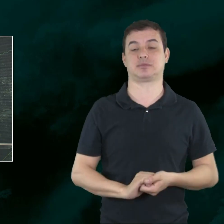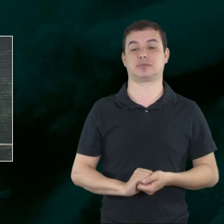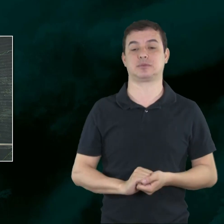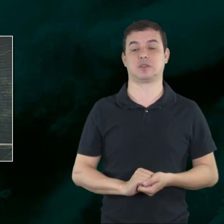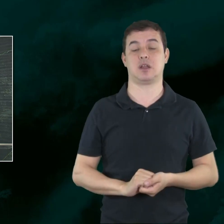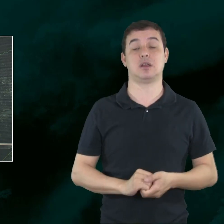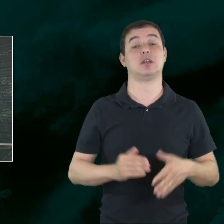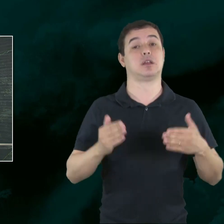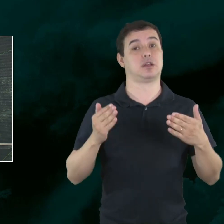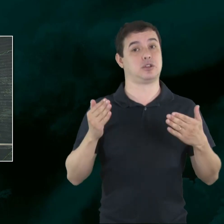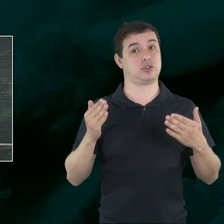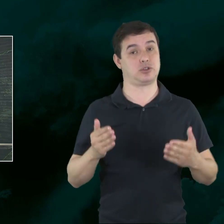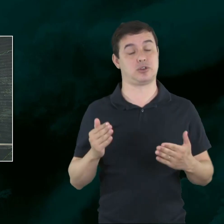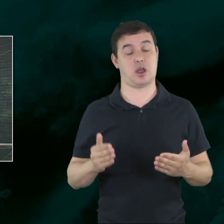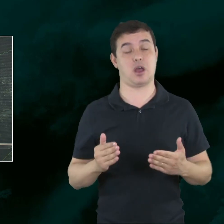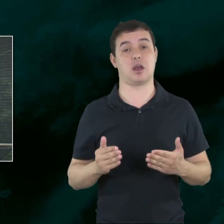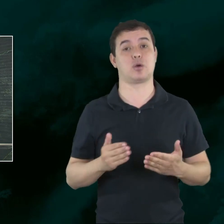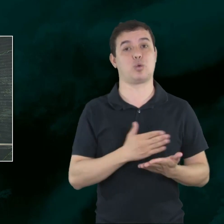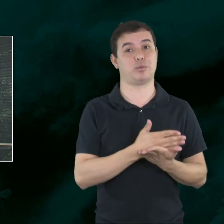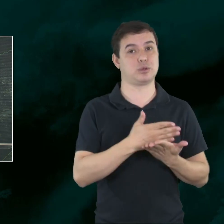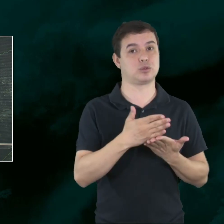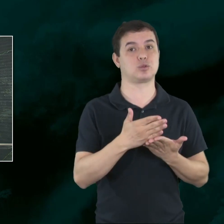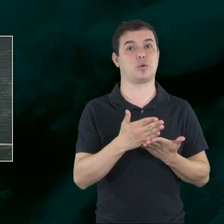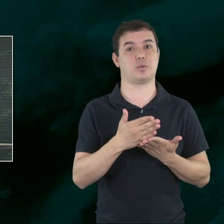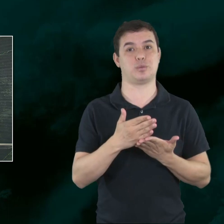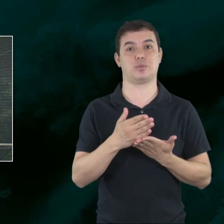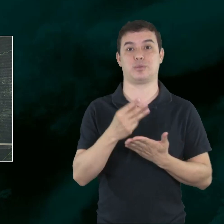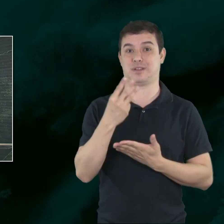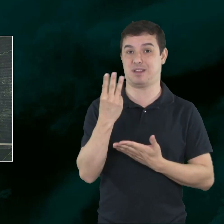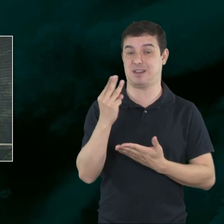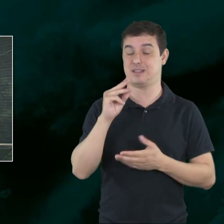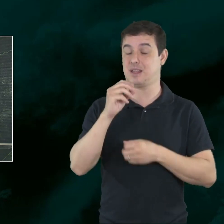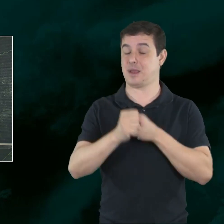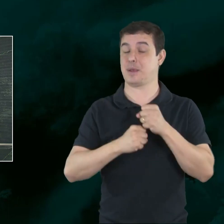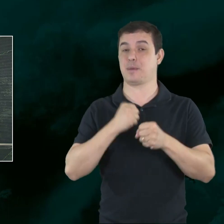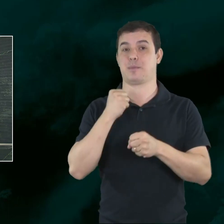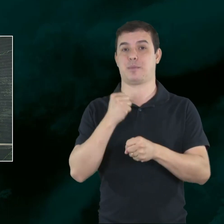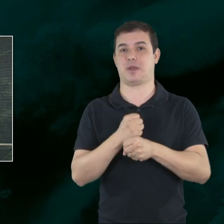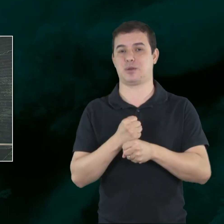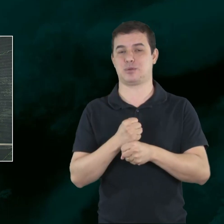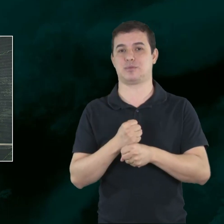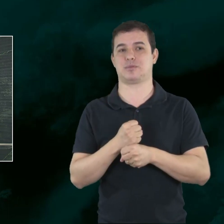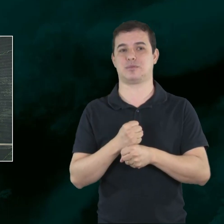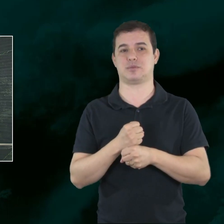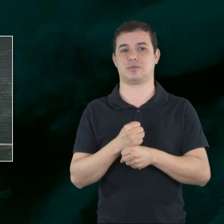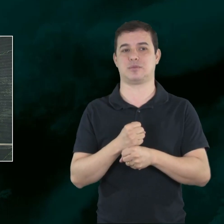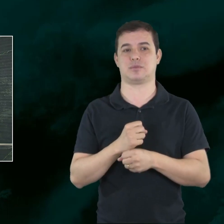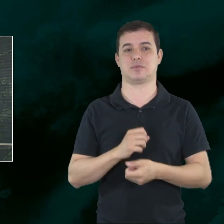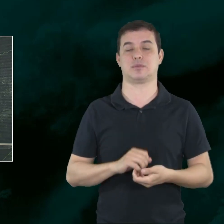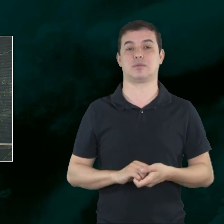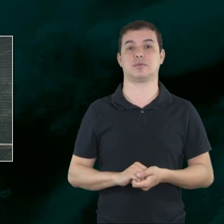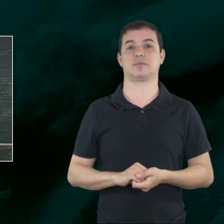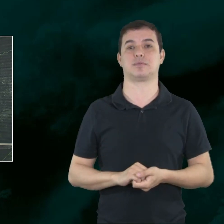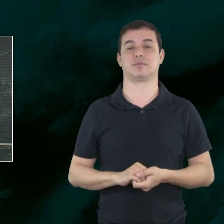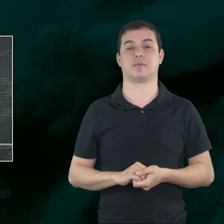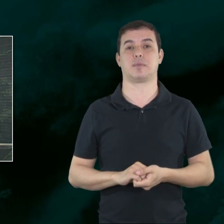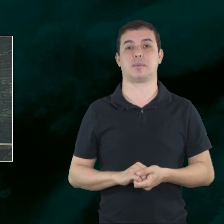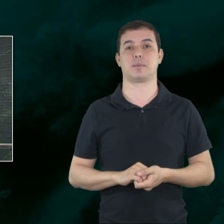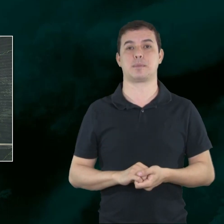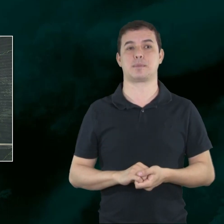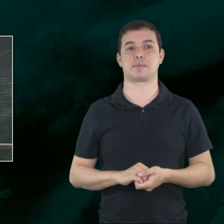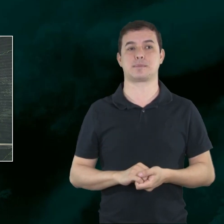já chegou no início da grande tribulação, que são os últimos 3 anos e meio desta era. Portanto, queridos